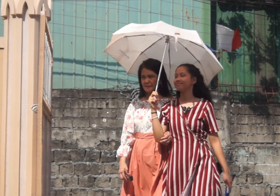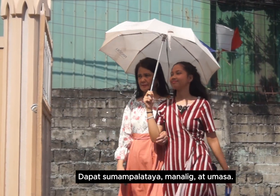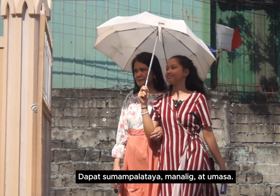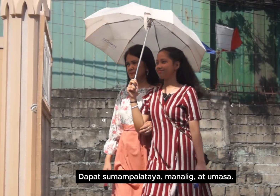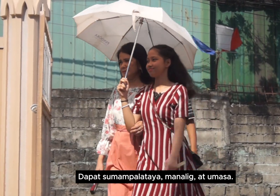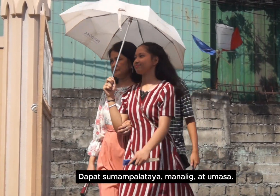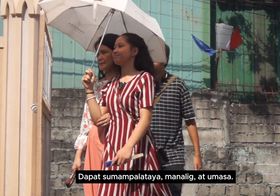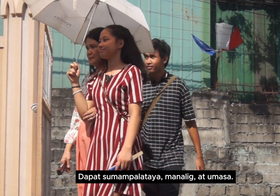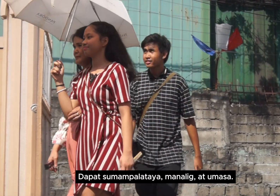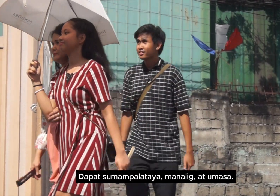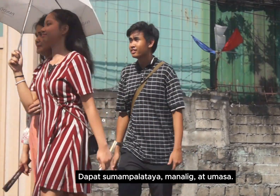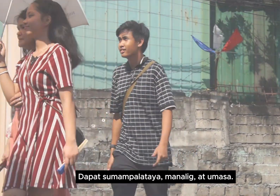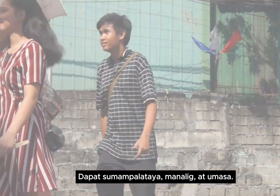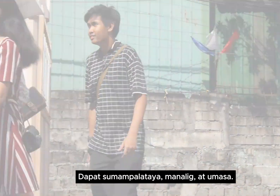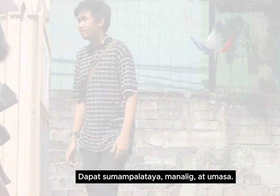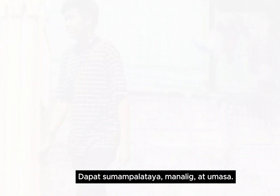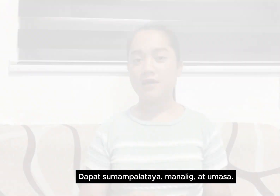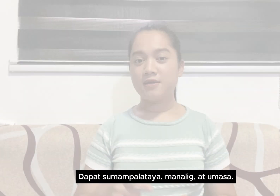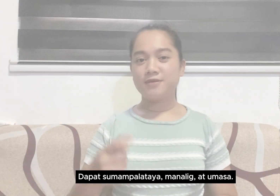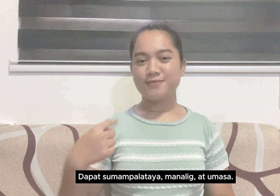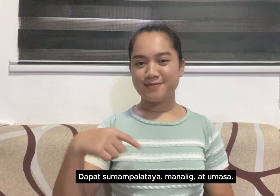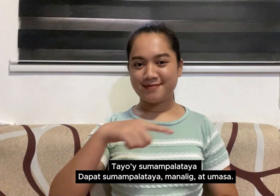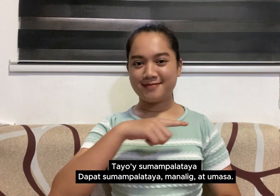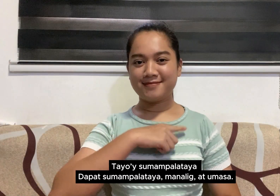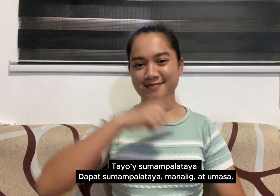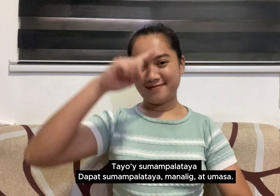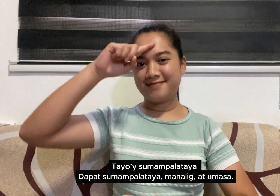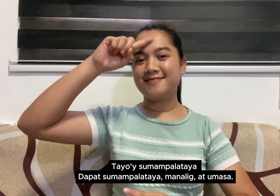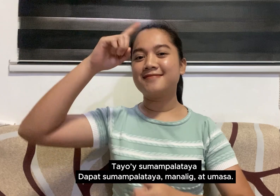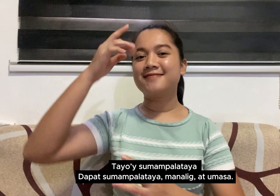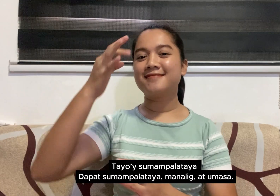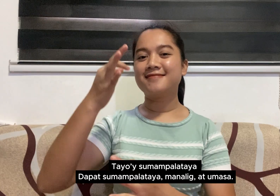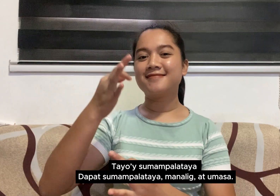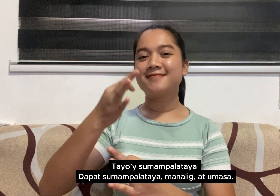dapat sumampalataya manaligan. Tayo sumampalataya,